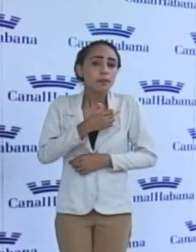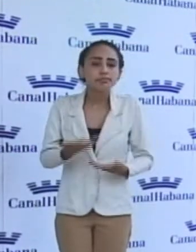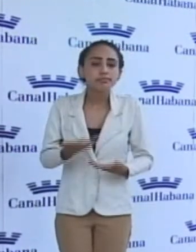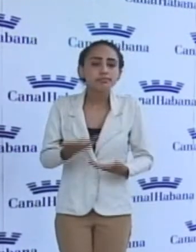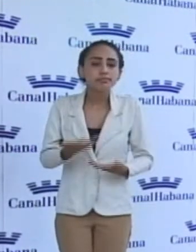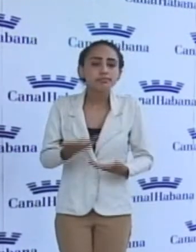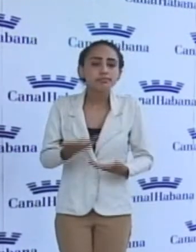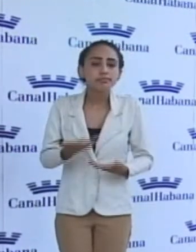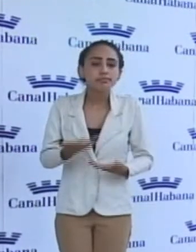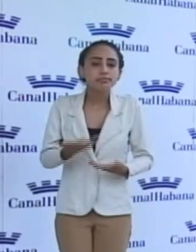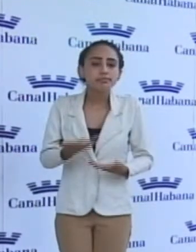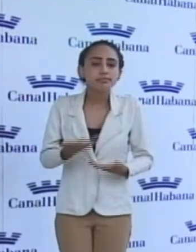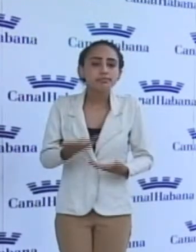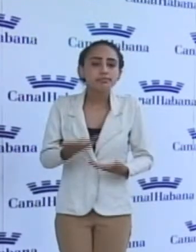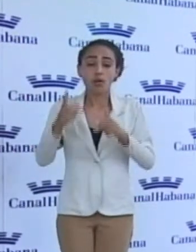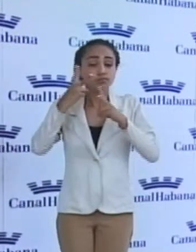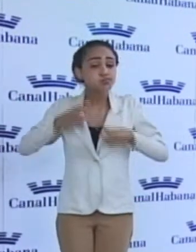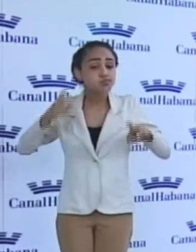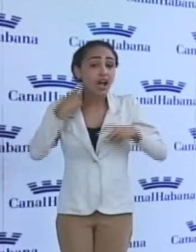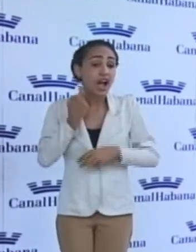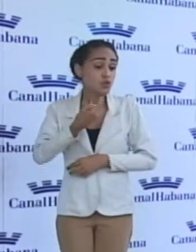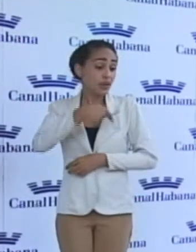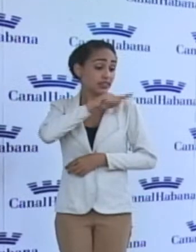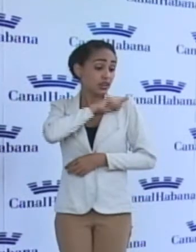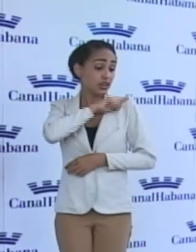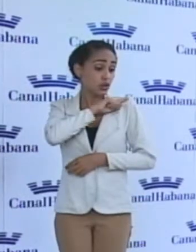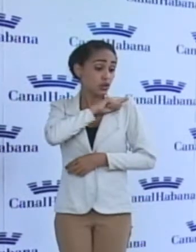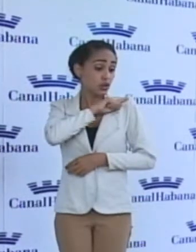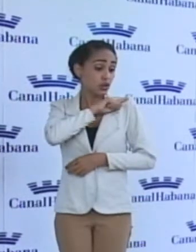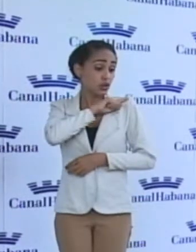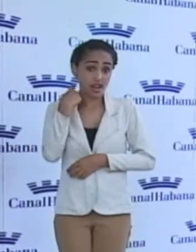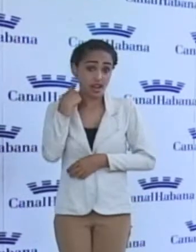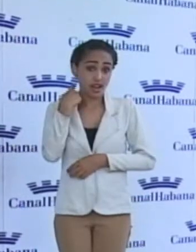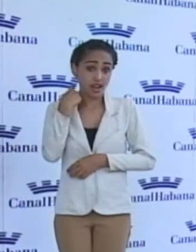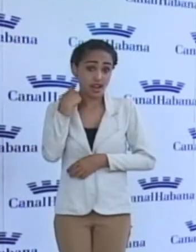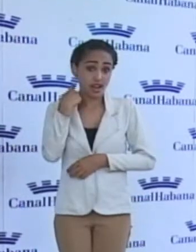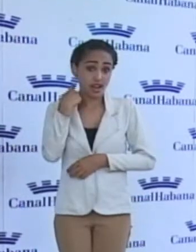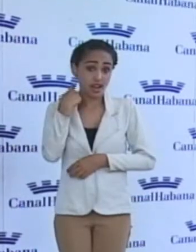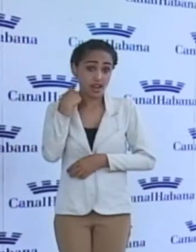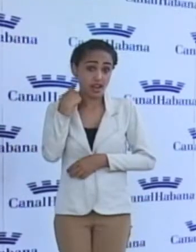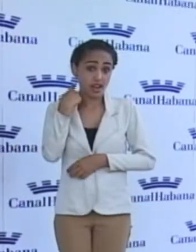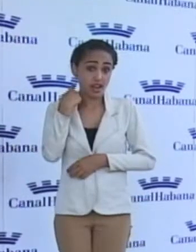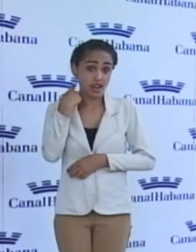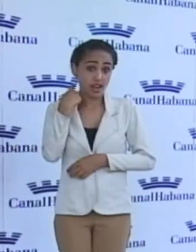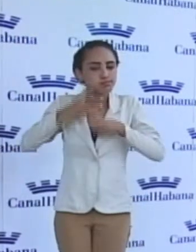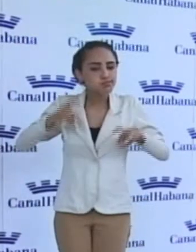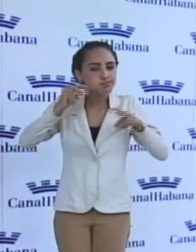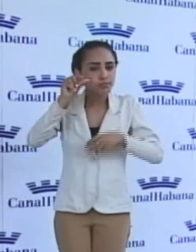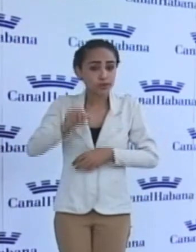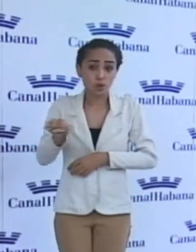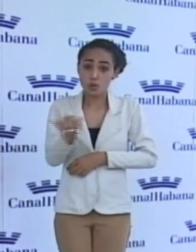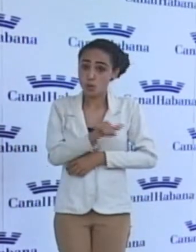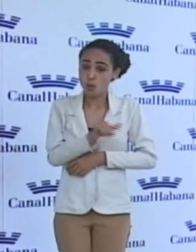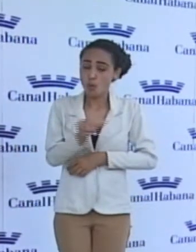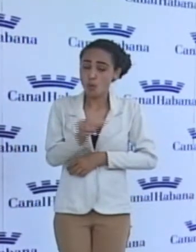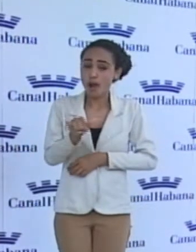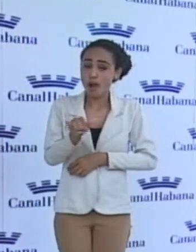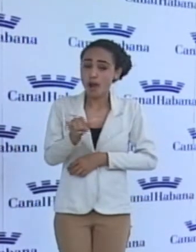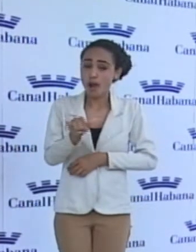resultados de investigación del año anterior y de lo que va de año de nuestros profesores e investigadores. Y el reconocimiento a lo que hacen